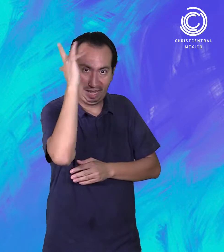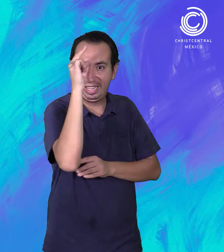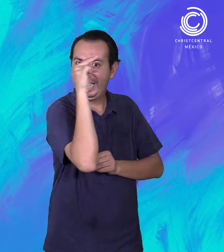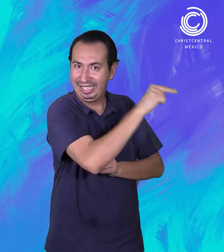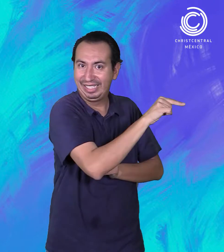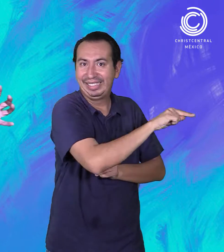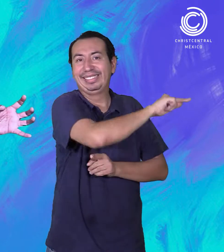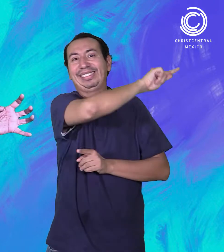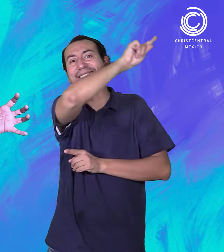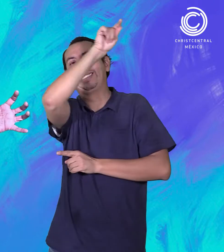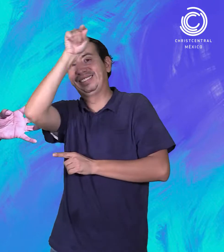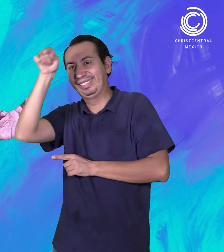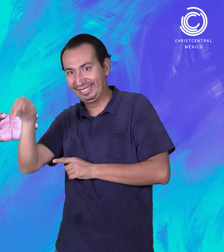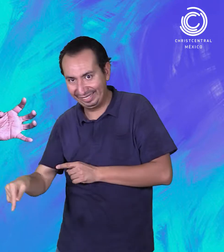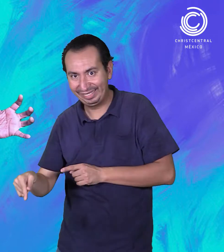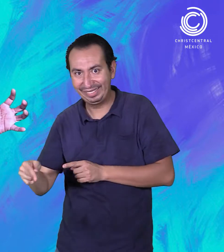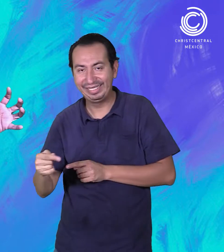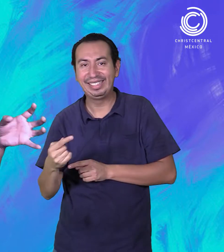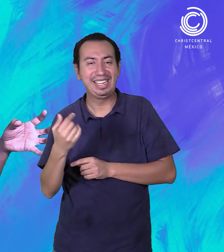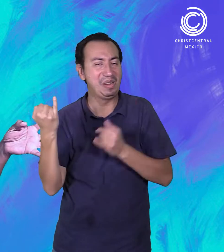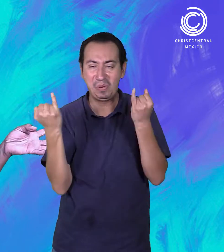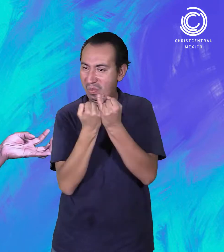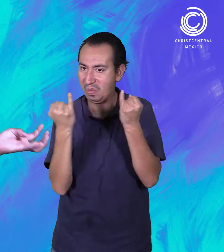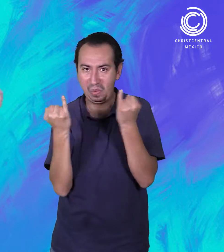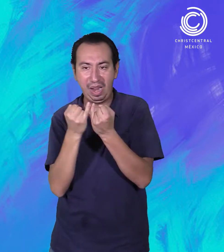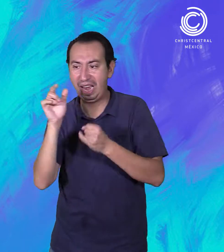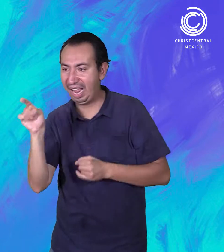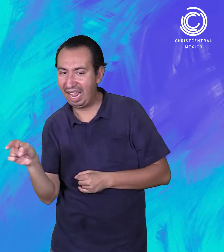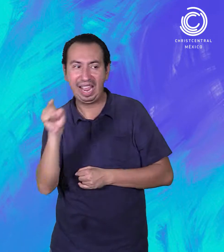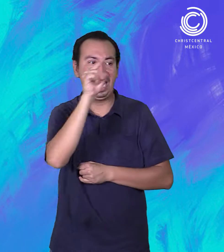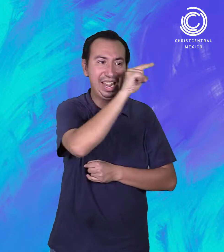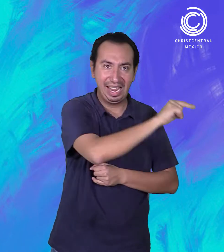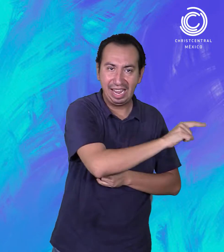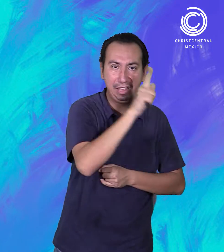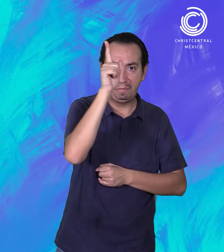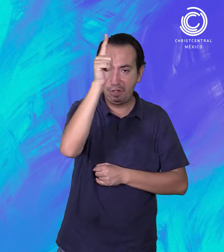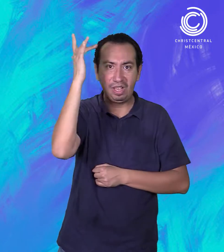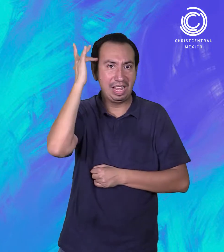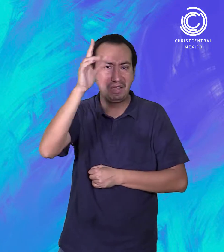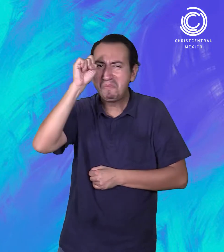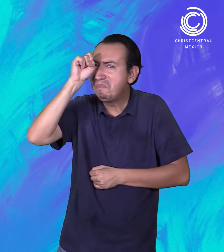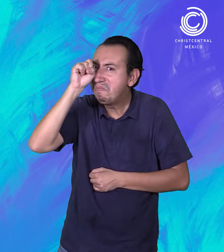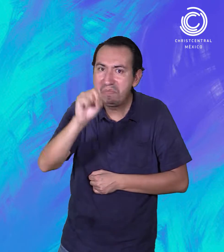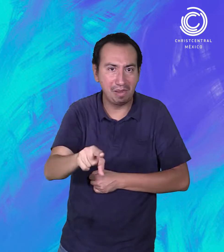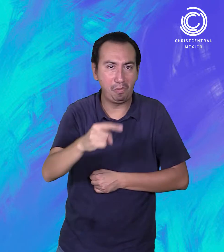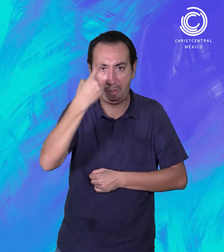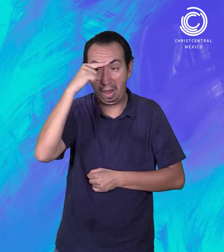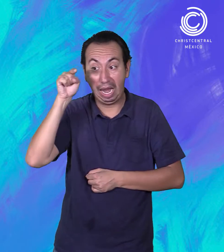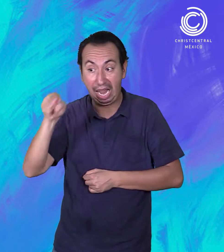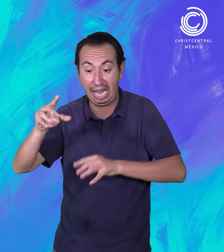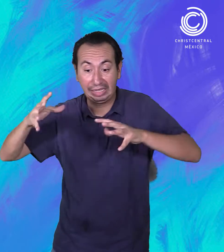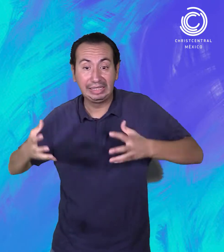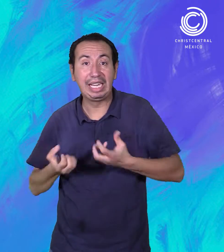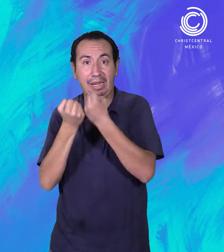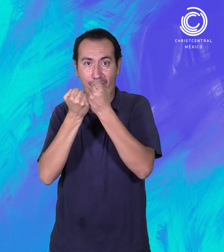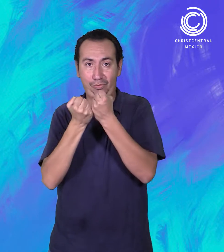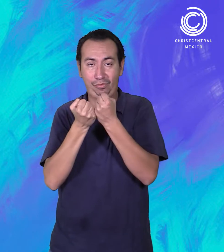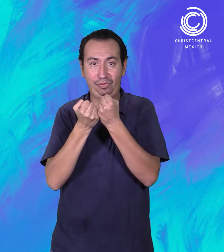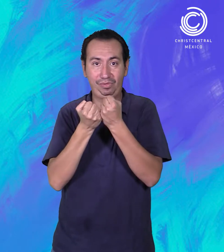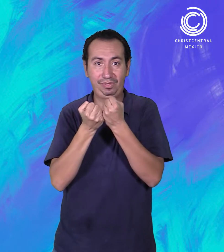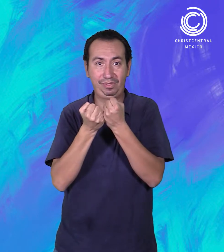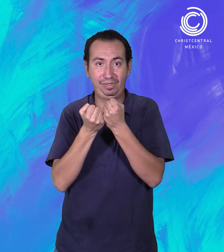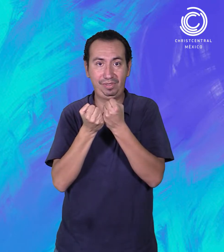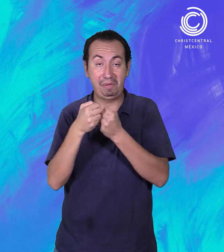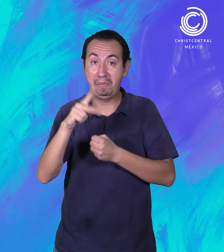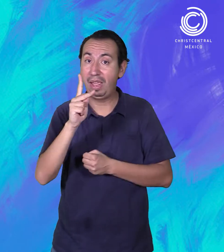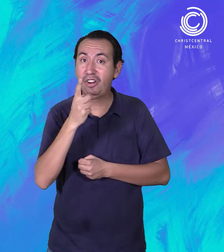nosotros fue el Espíritu que a ellos también los llevó para poder tener conexión con Dios y ser salvos. Pero el Espíritu, tal